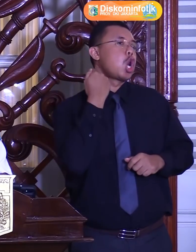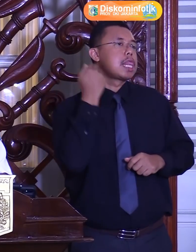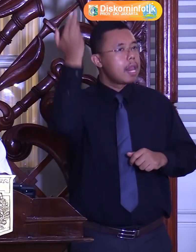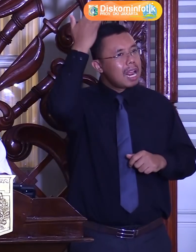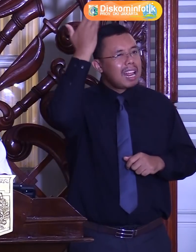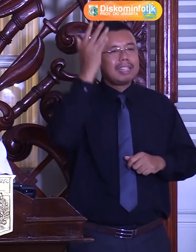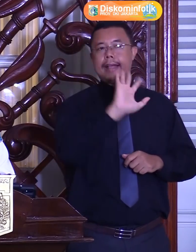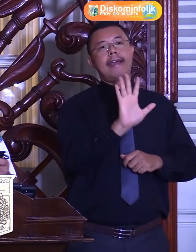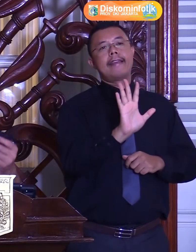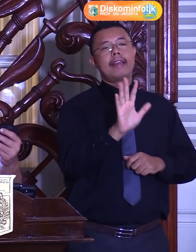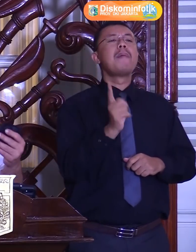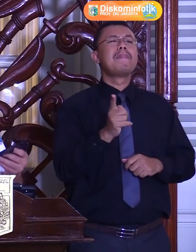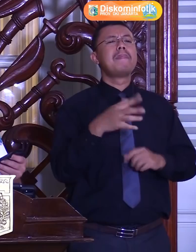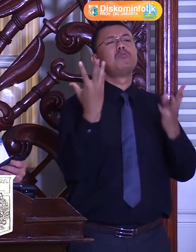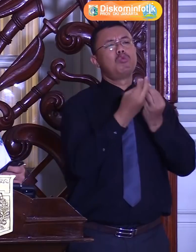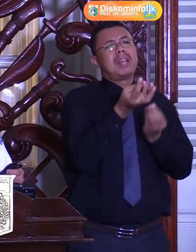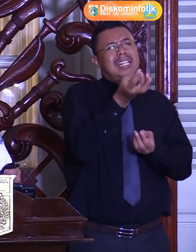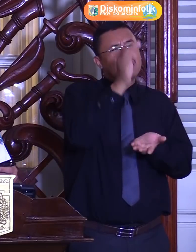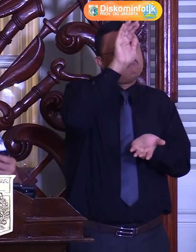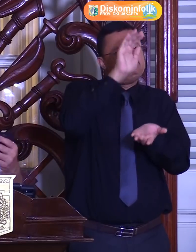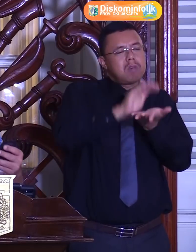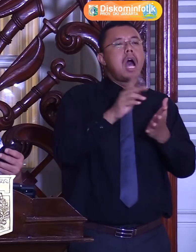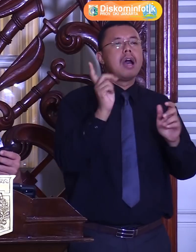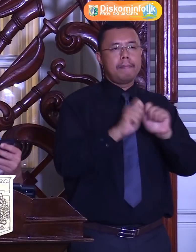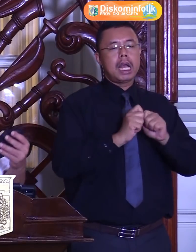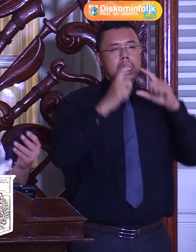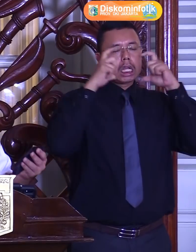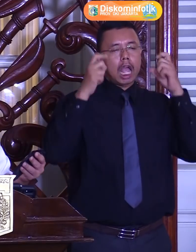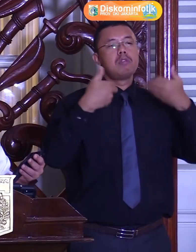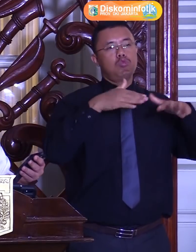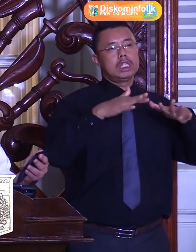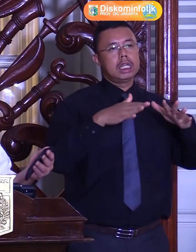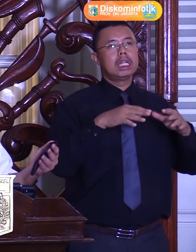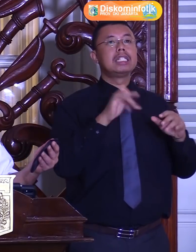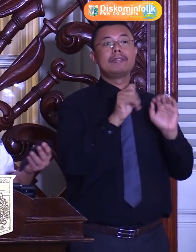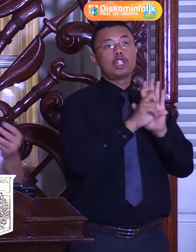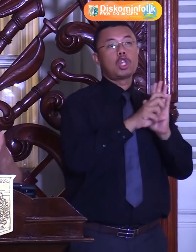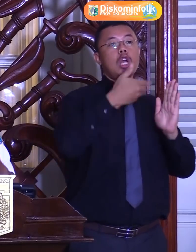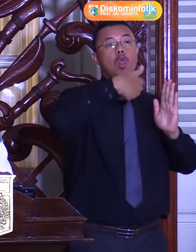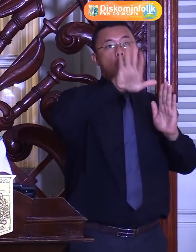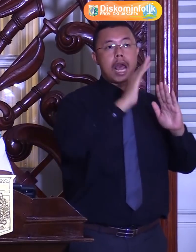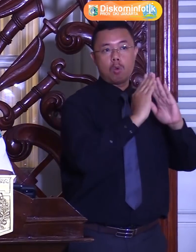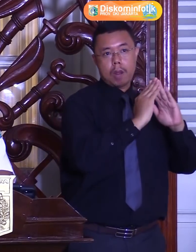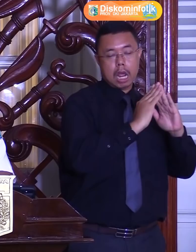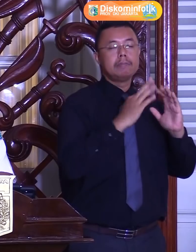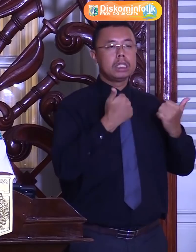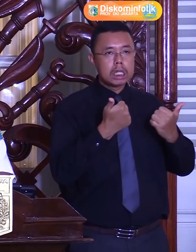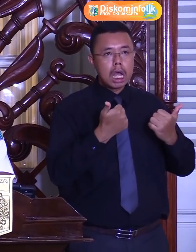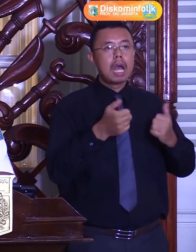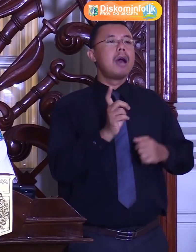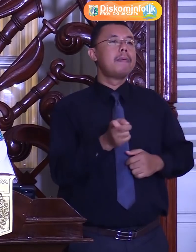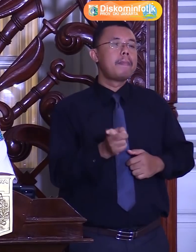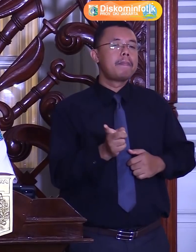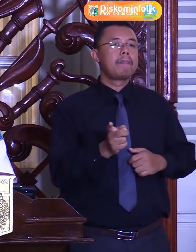sudah makin terbatas. Gunakan masker kain selama berkegiatan di luar, kegiatan apapun juga, karena